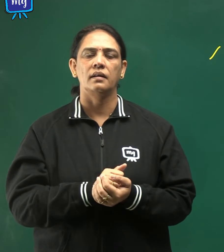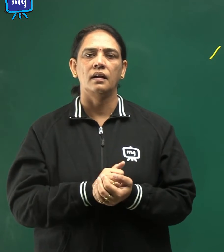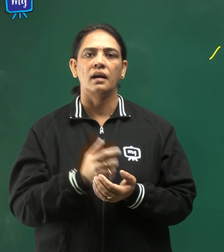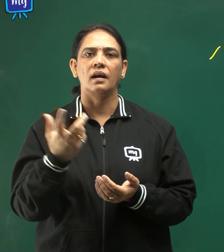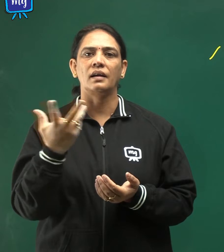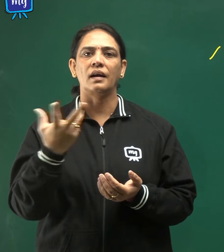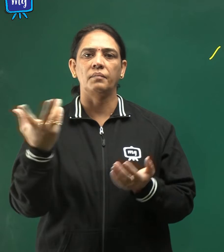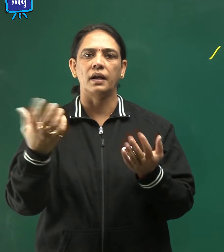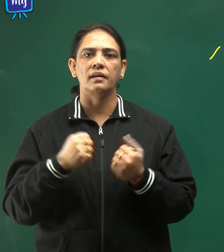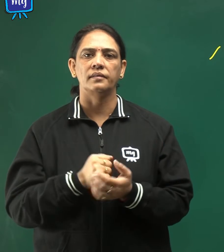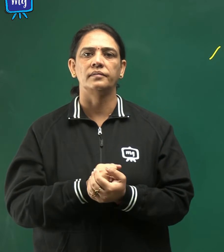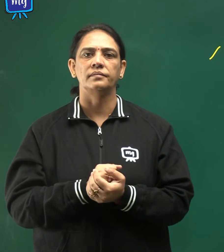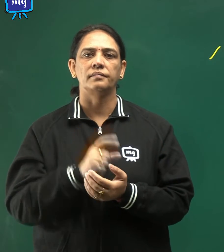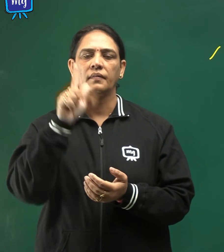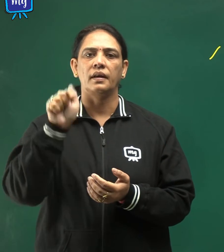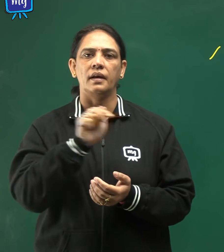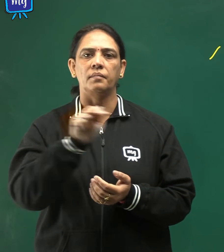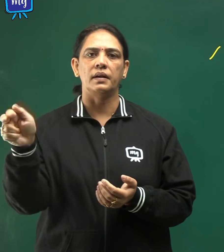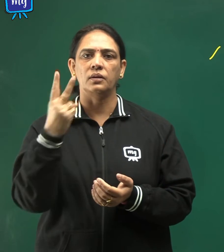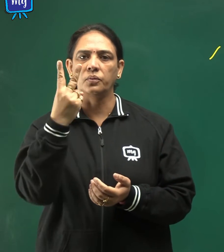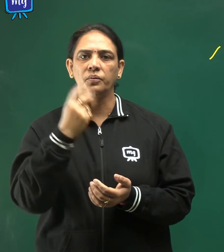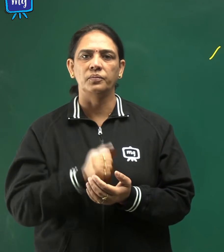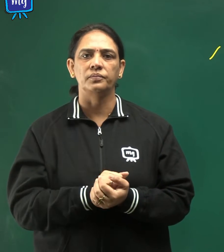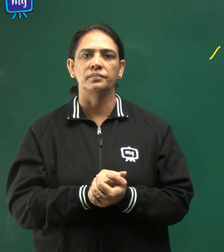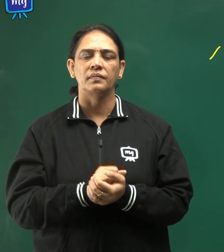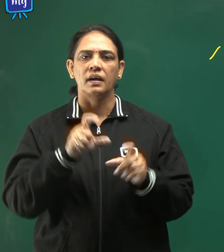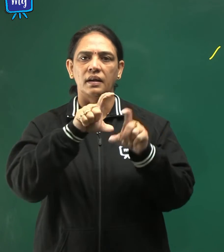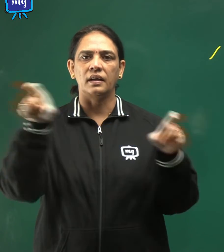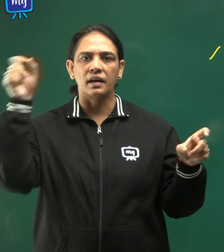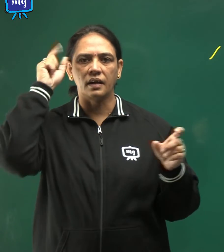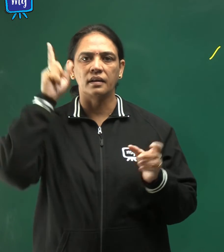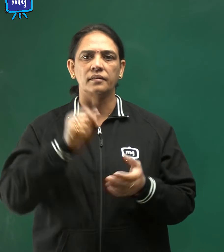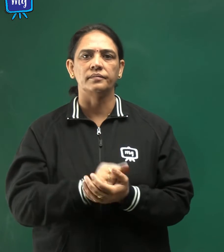क्या मिला? 1/2। समझ आ गया?